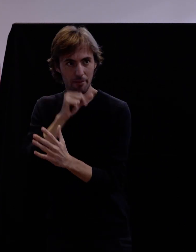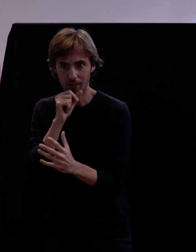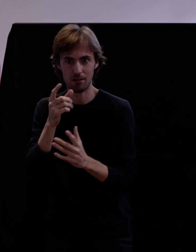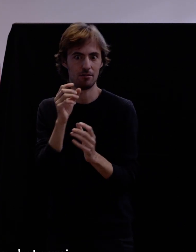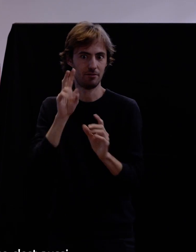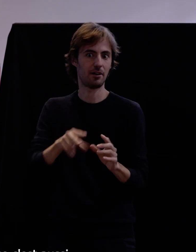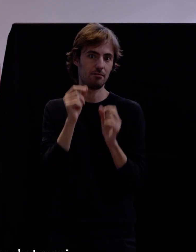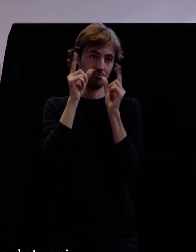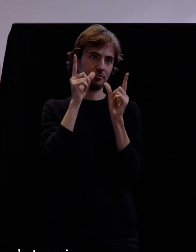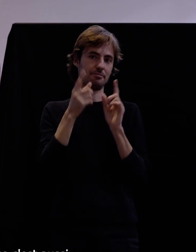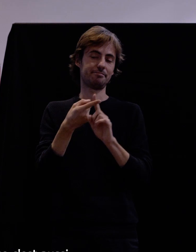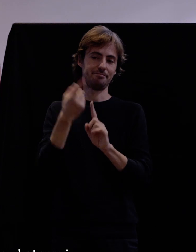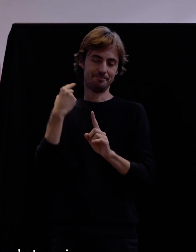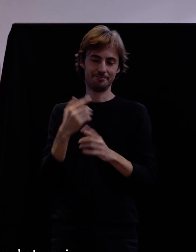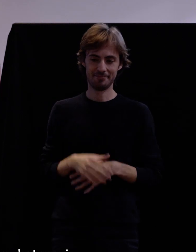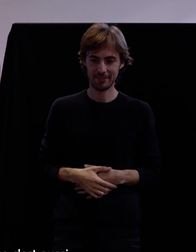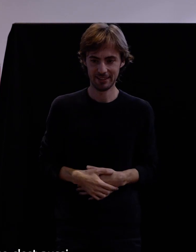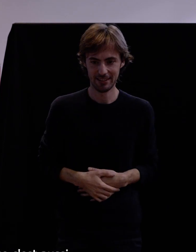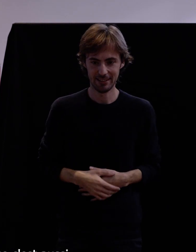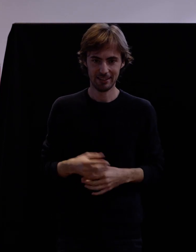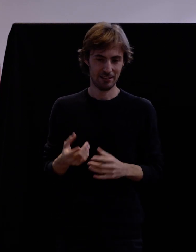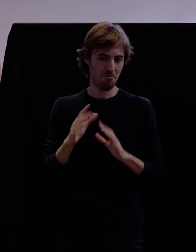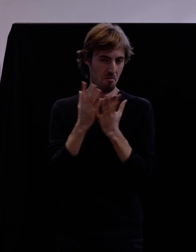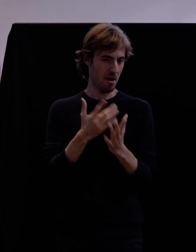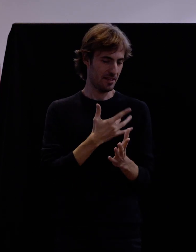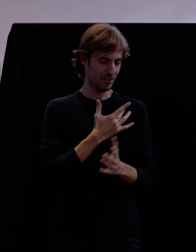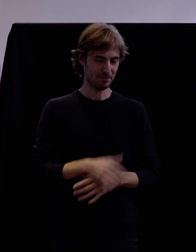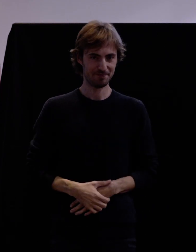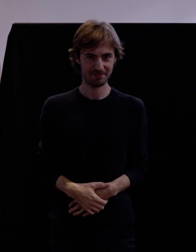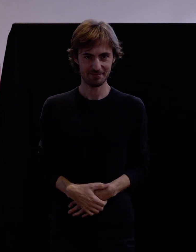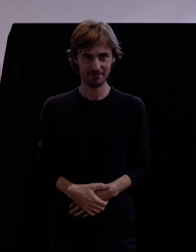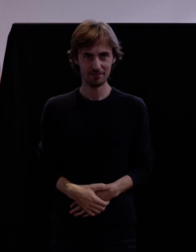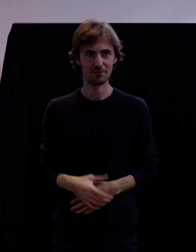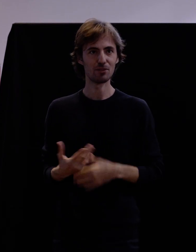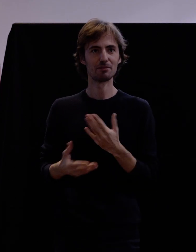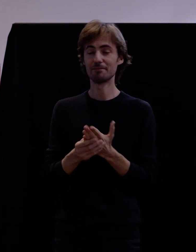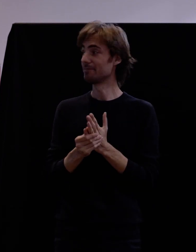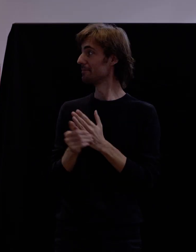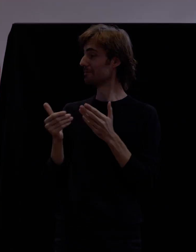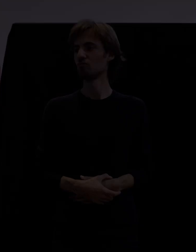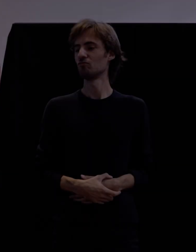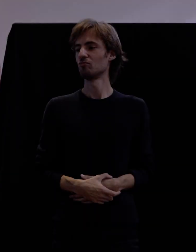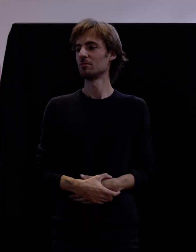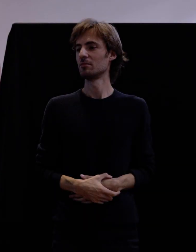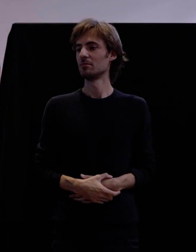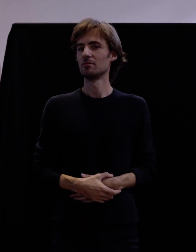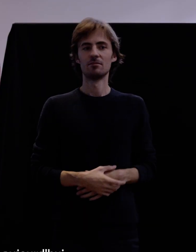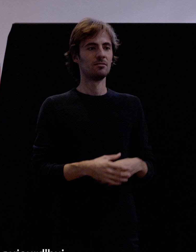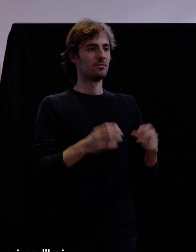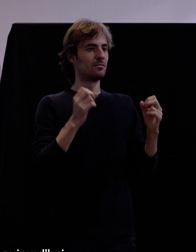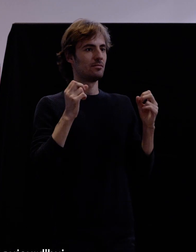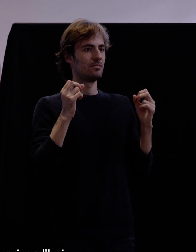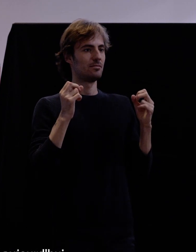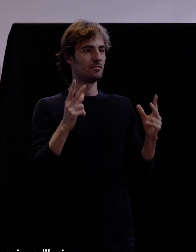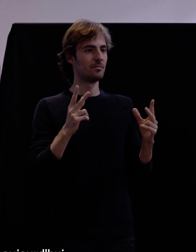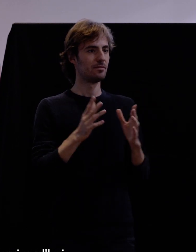même formés. Donc ça, je trouve que c'est aussi quelque chose qui est intéressant. Voilà, alors revenons-en quand même aux charges. Ok, donc